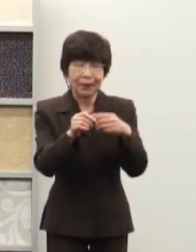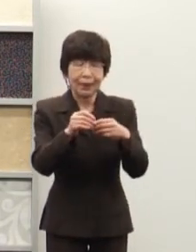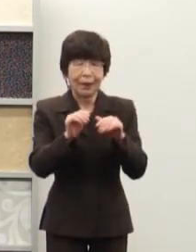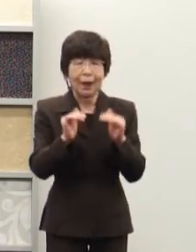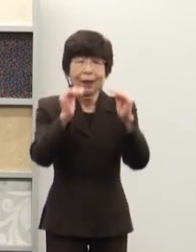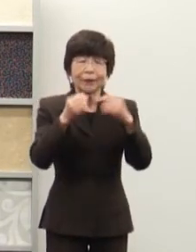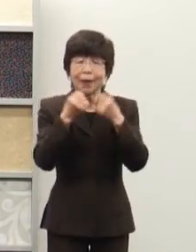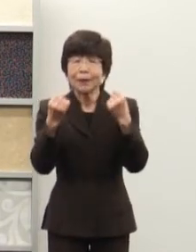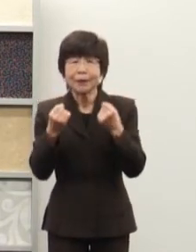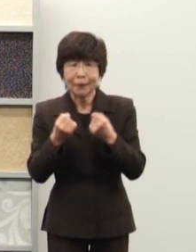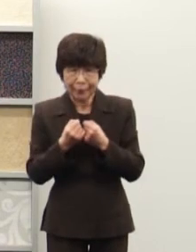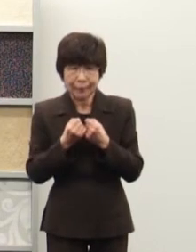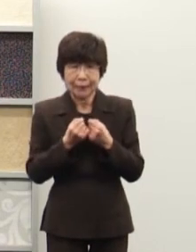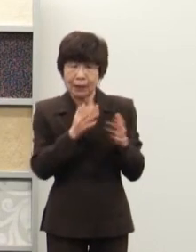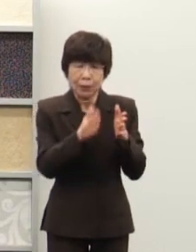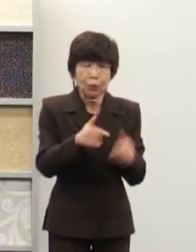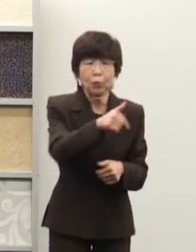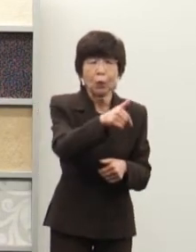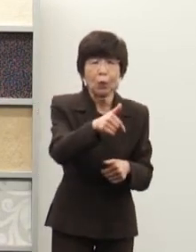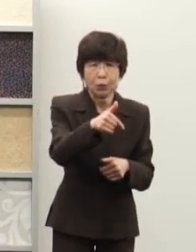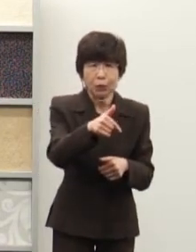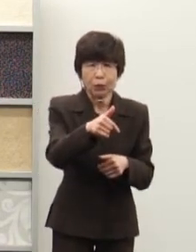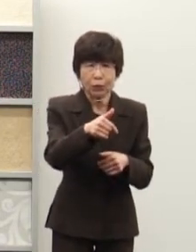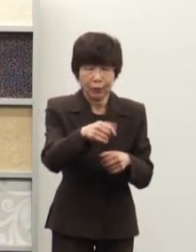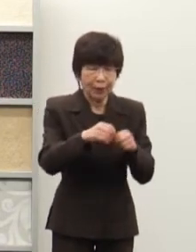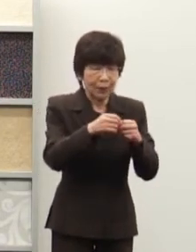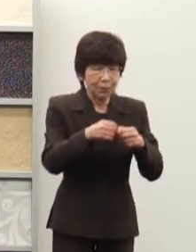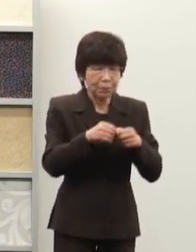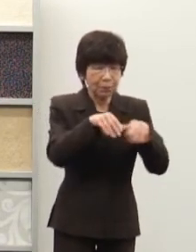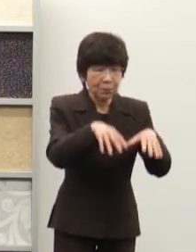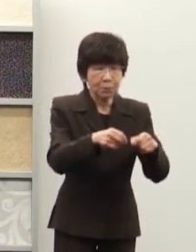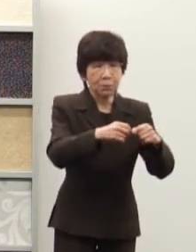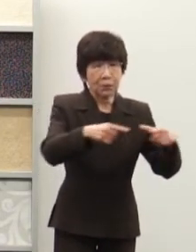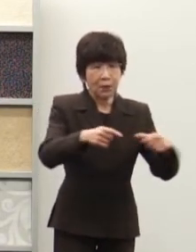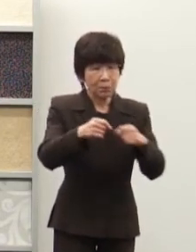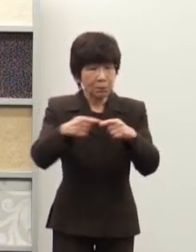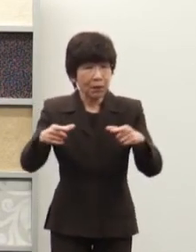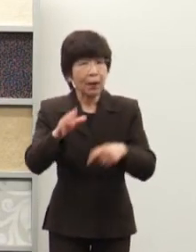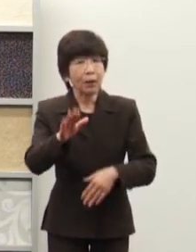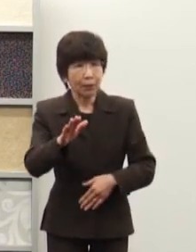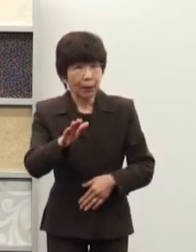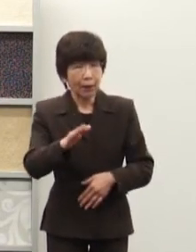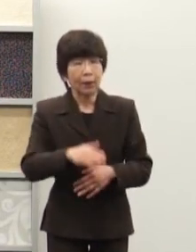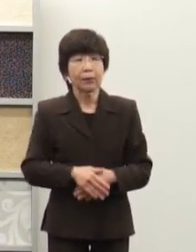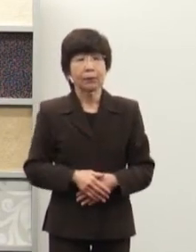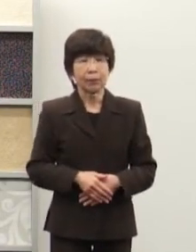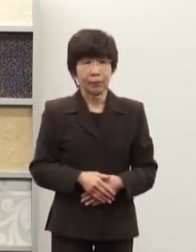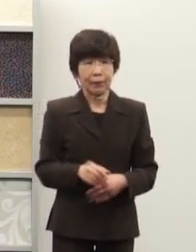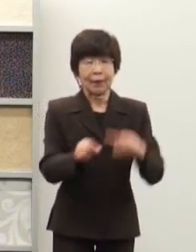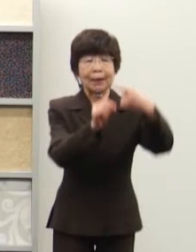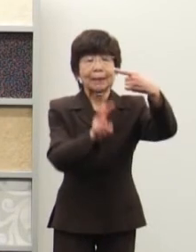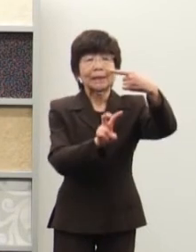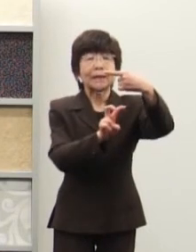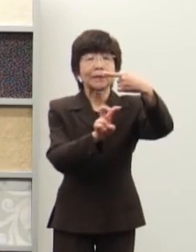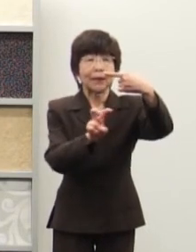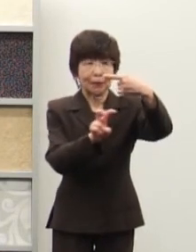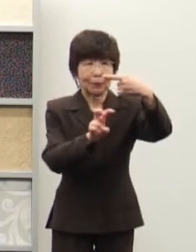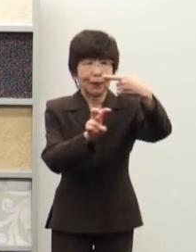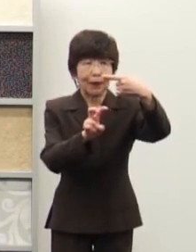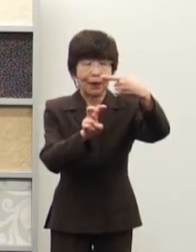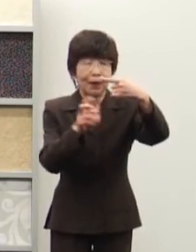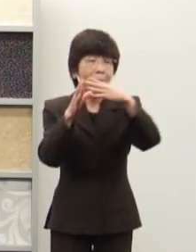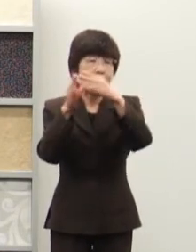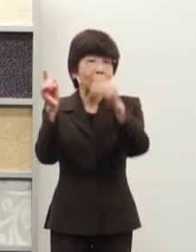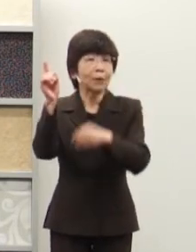等で盛り込ませていただきましたが、今知事申し上げましたが、1月の20日になりますけれども、厚生労働省のアドバイザリーボ